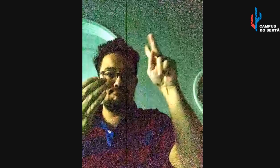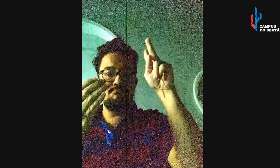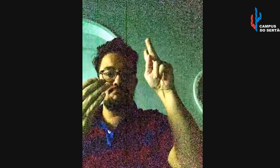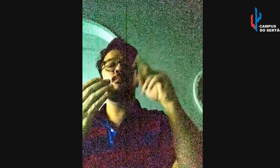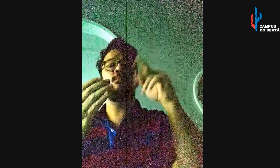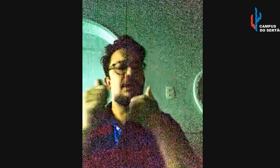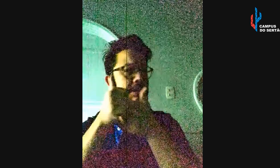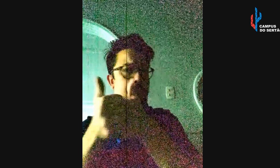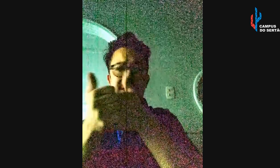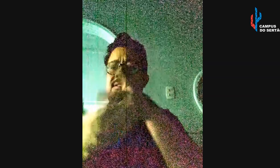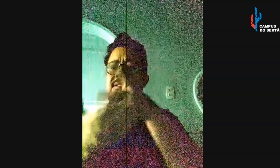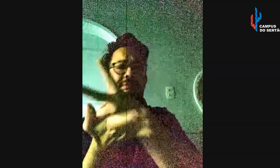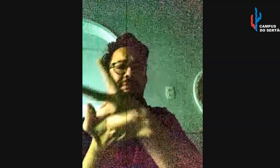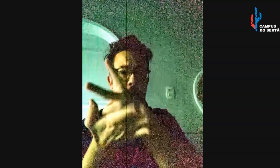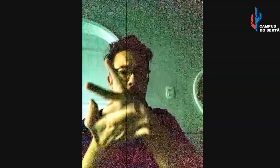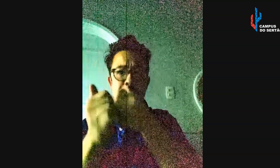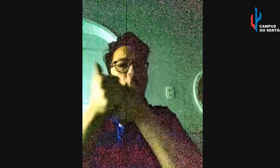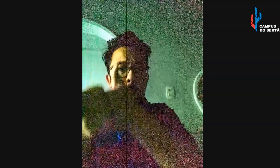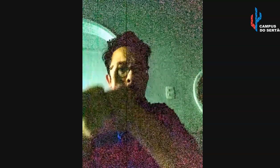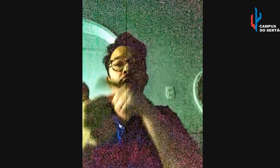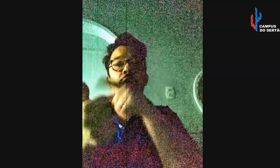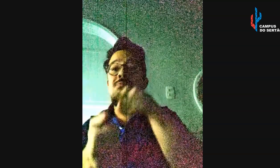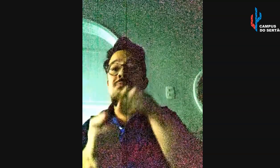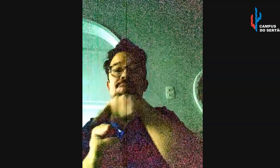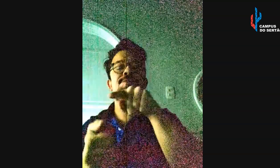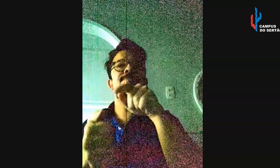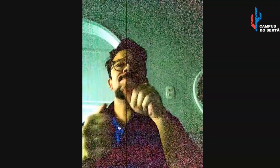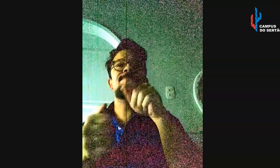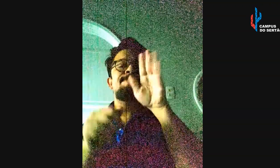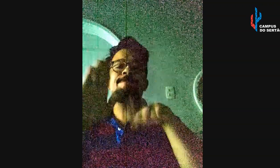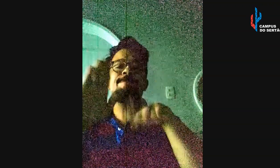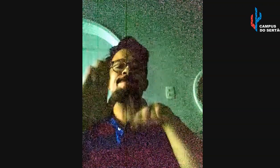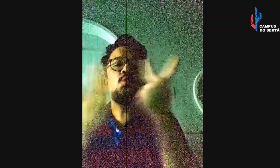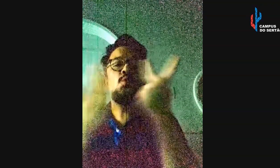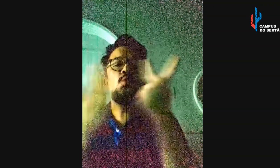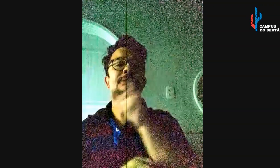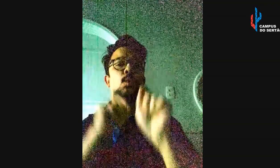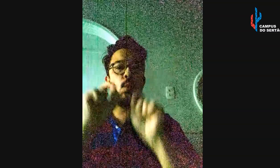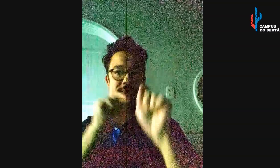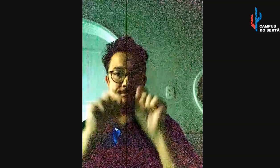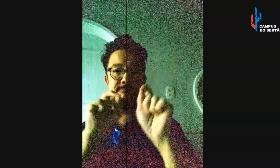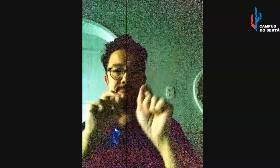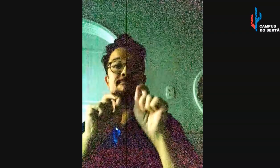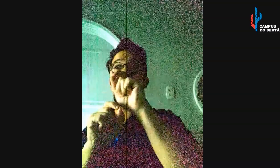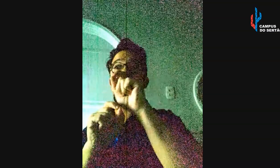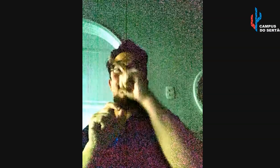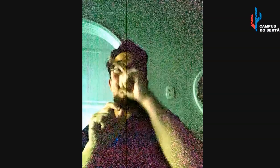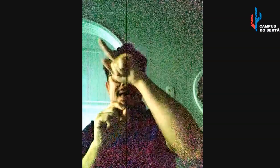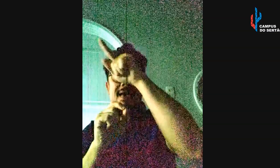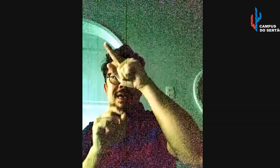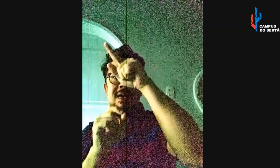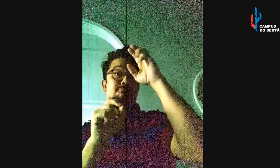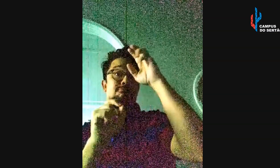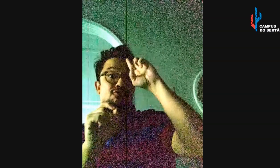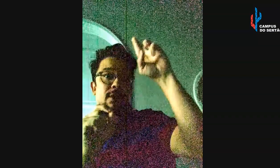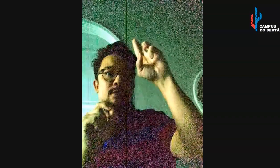Então, eu acompanho, né, a escola bilíngue que tem por aqui, eu vejo o que está acontecendo por lá, e o que